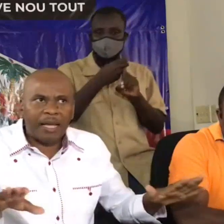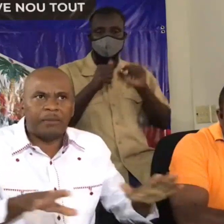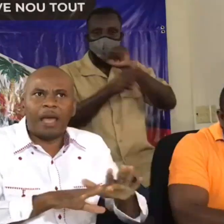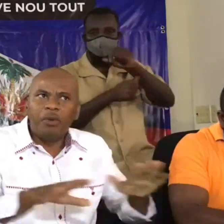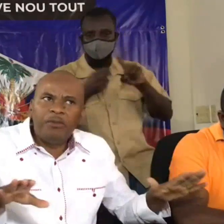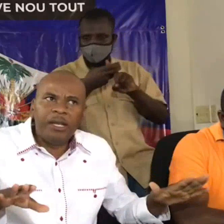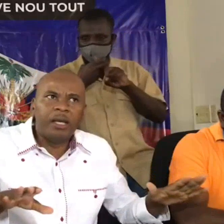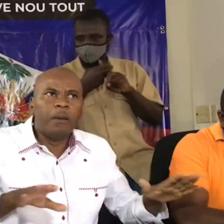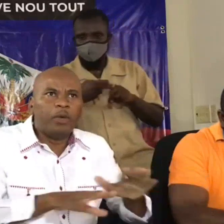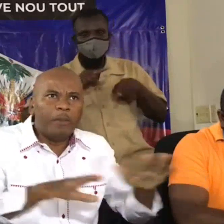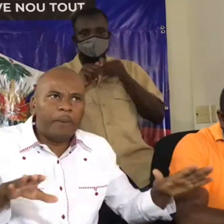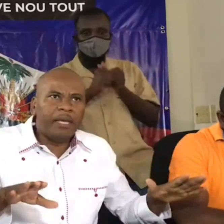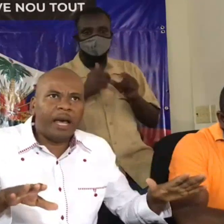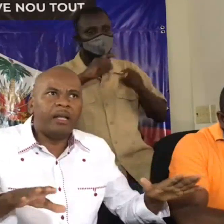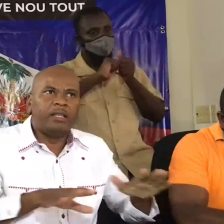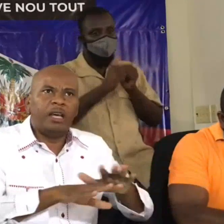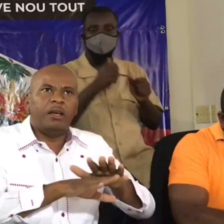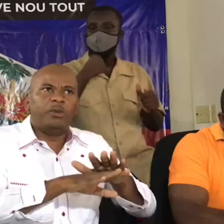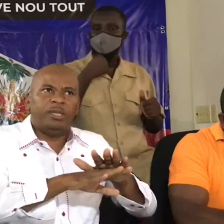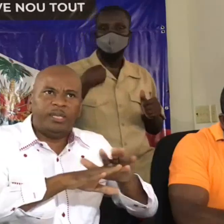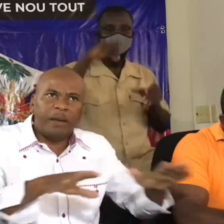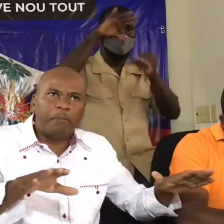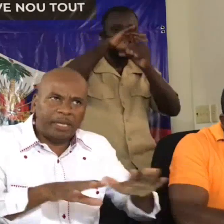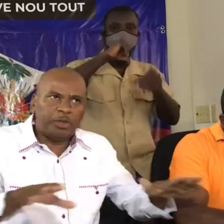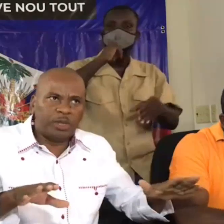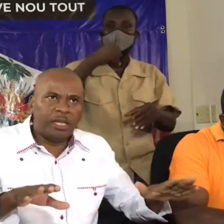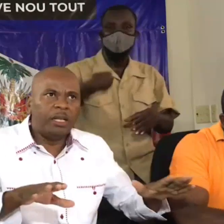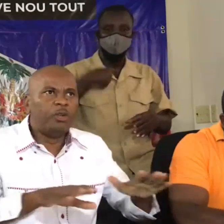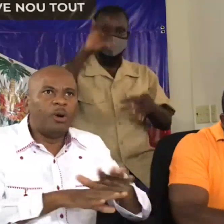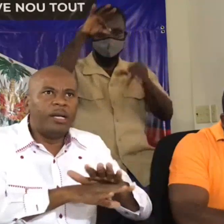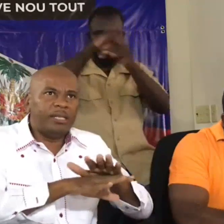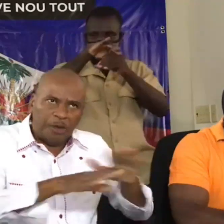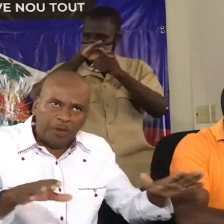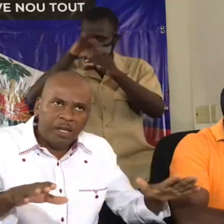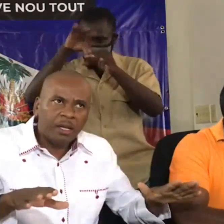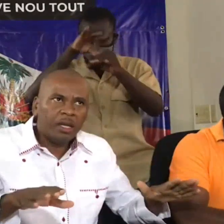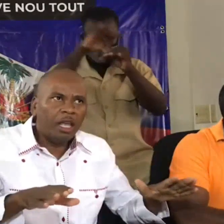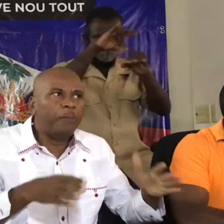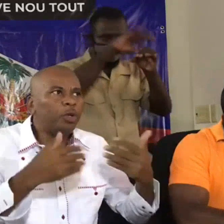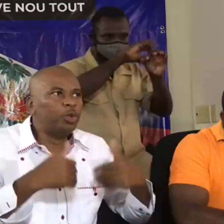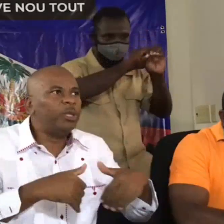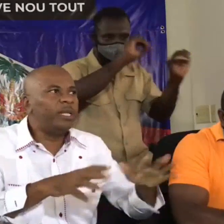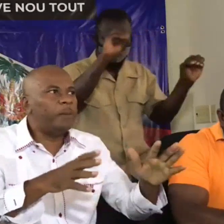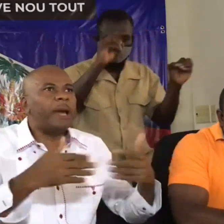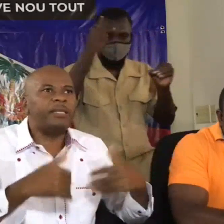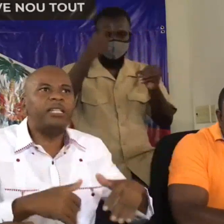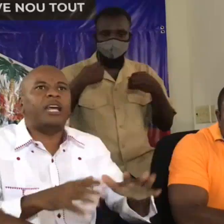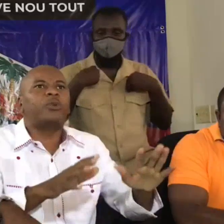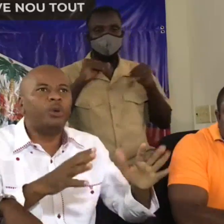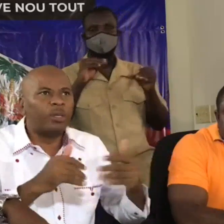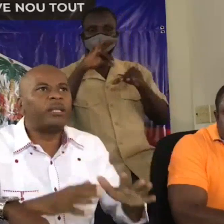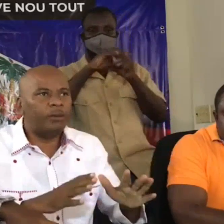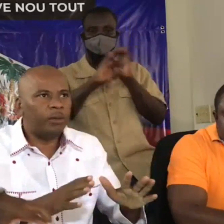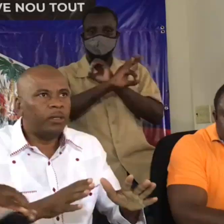avons parlé à ce bail pour éviter pour qu'un pays a dans un système baisé sous ces non crise infinie et pour toujours traiter les pays de